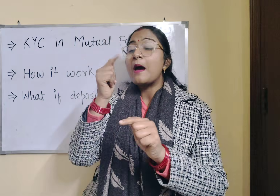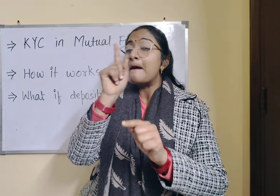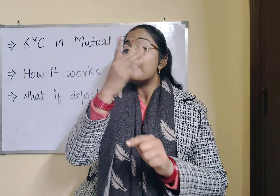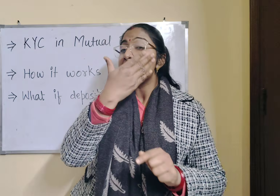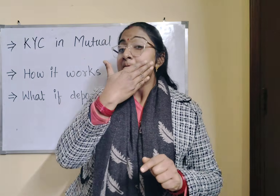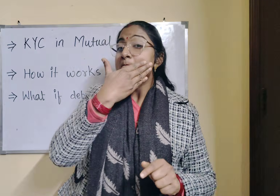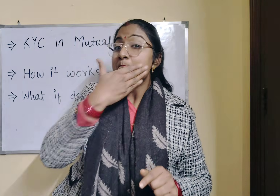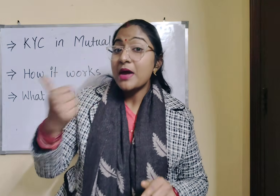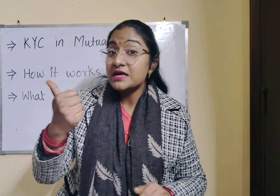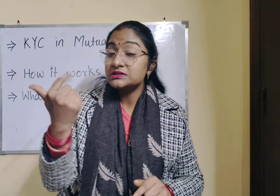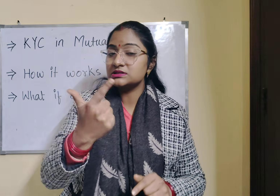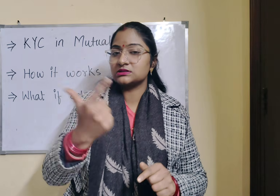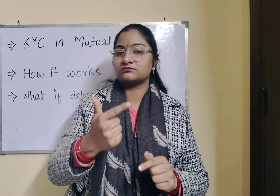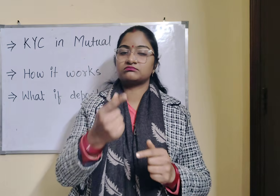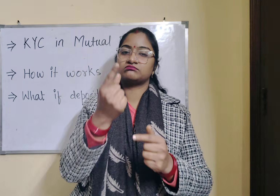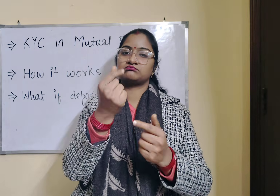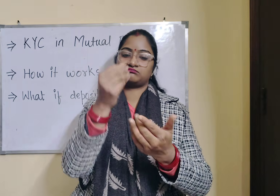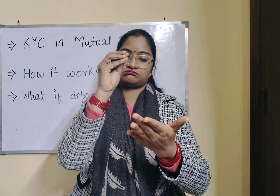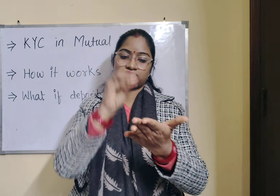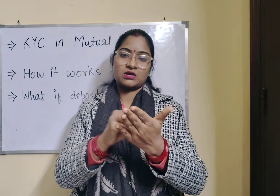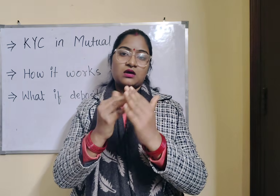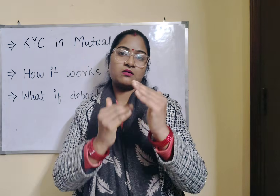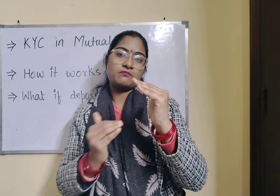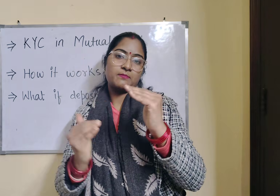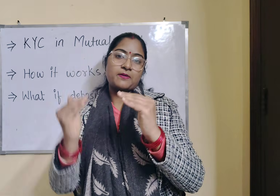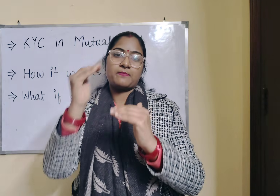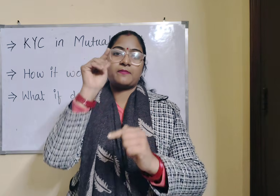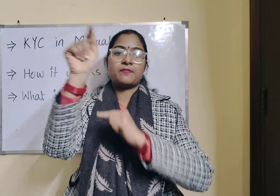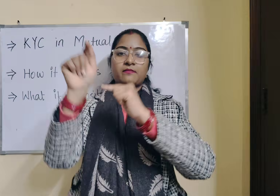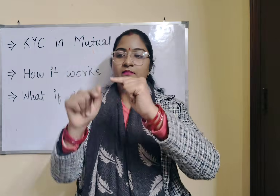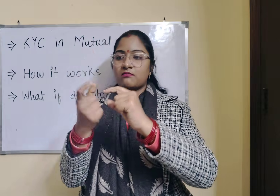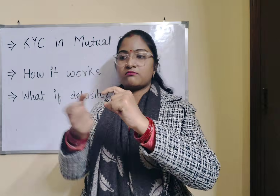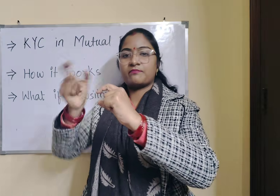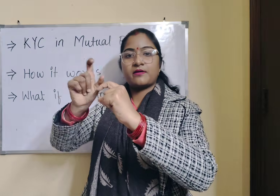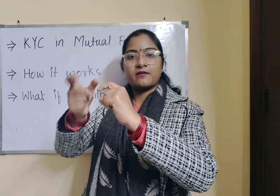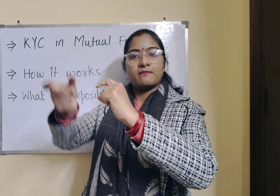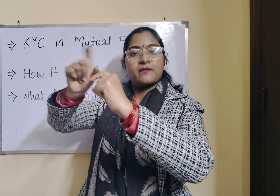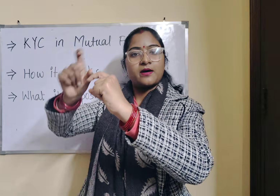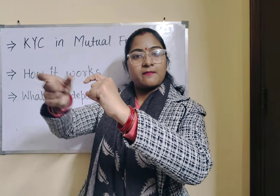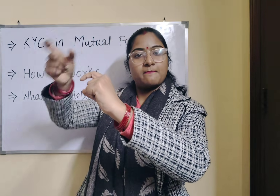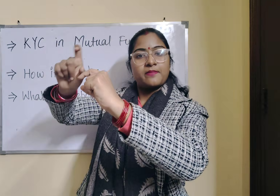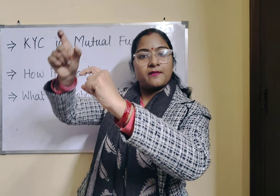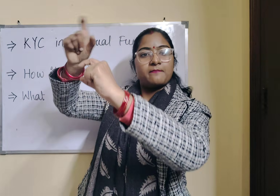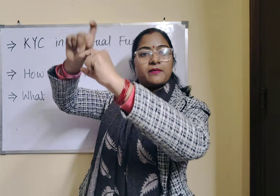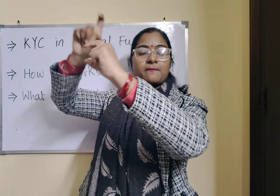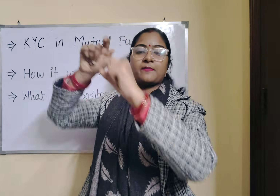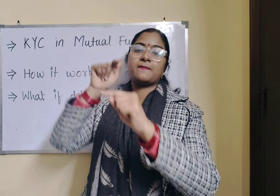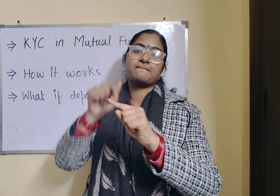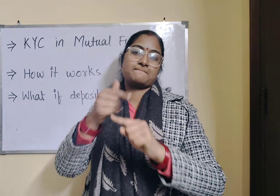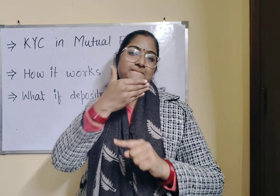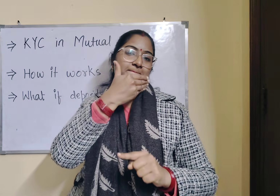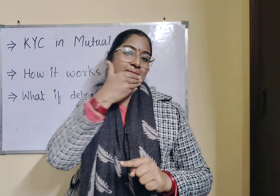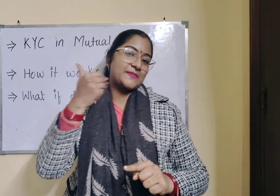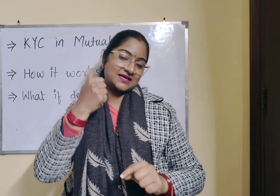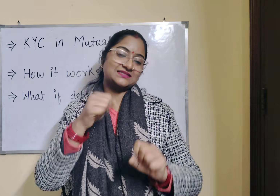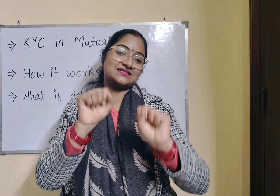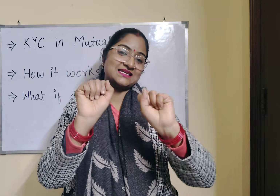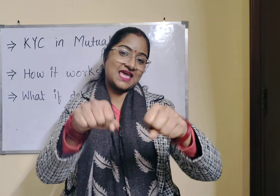ये मैं आपको बताऊं, सबसे बेस्ट जो रहेगा वो रहेगा आपका यहाँ पे म्यूचुअल फंड का सबसे बेस्ट बेनिफिट रहता है